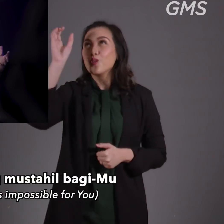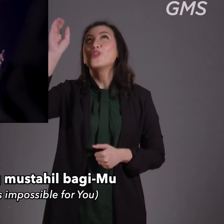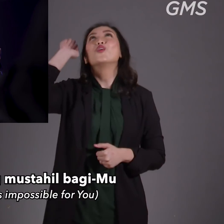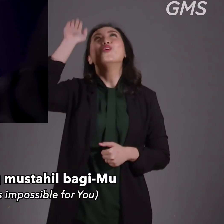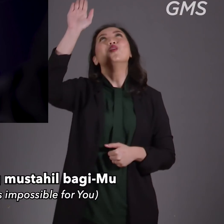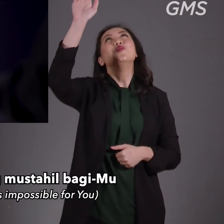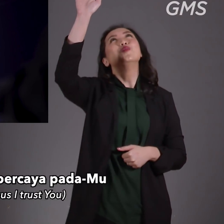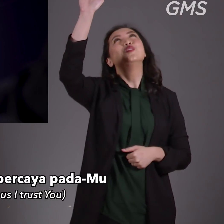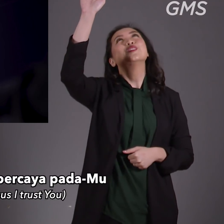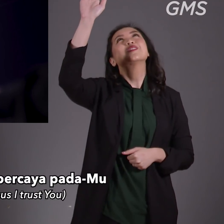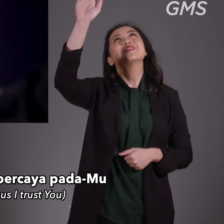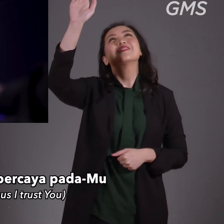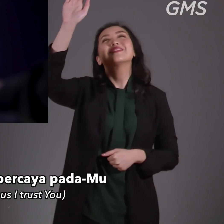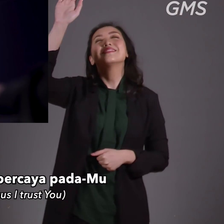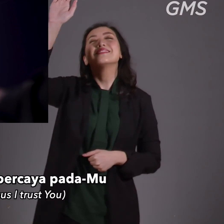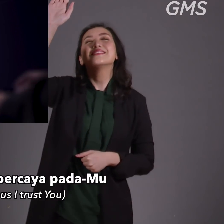bagi-Mu,